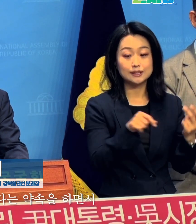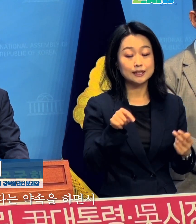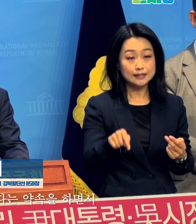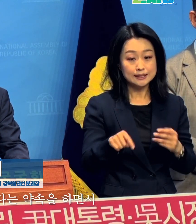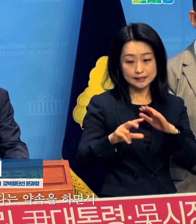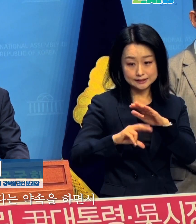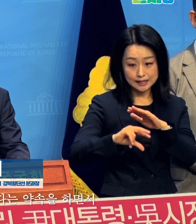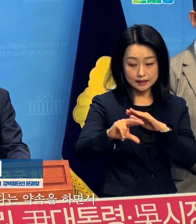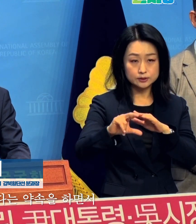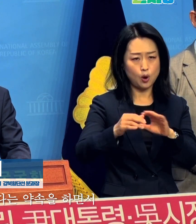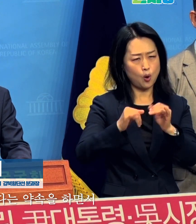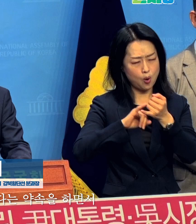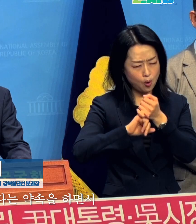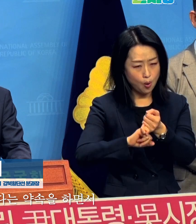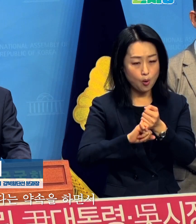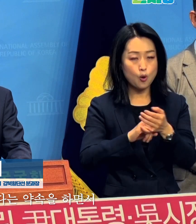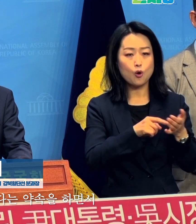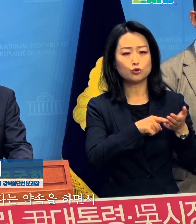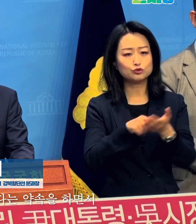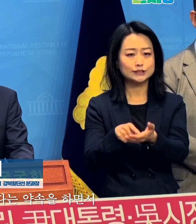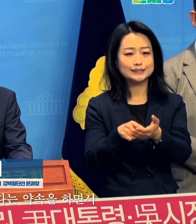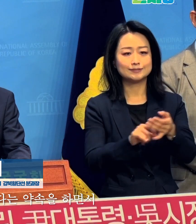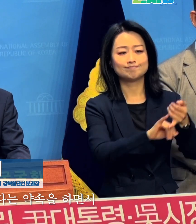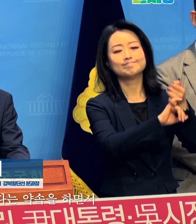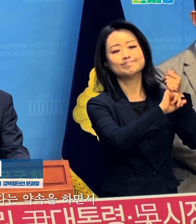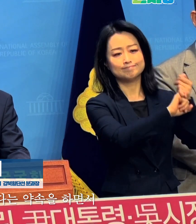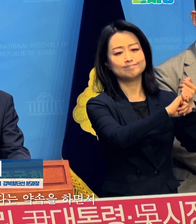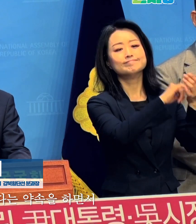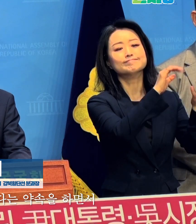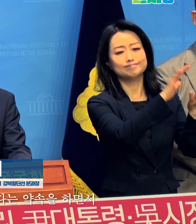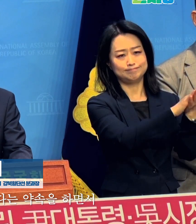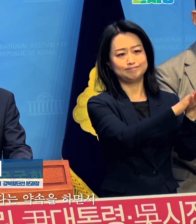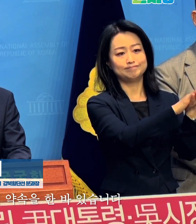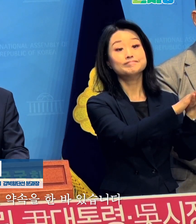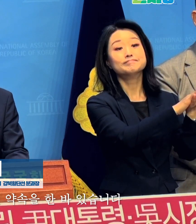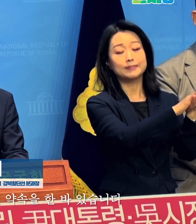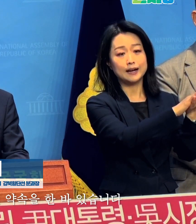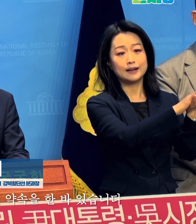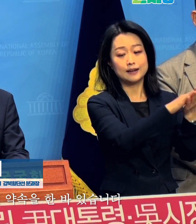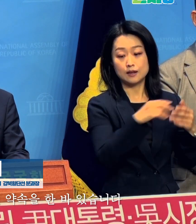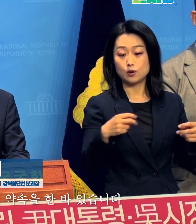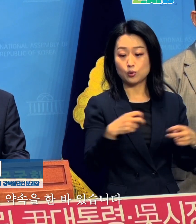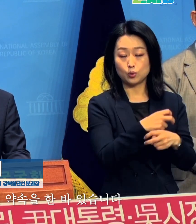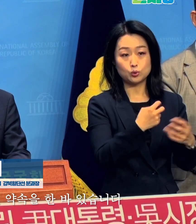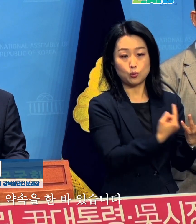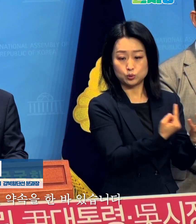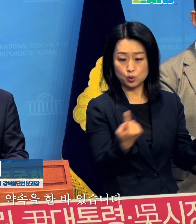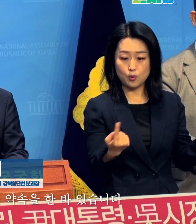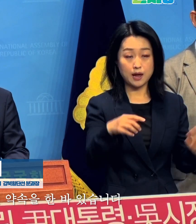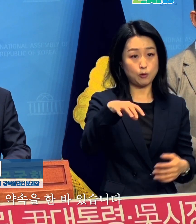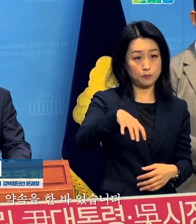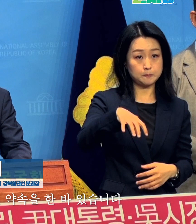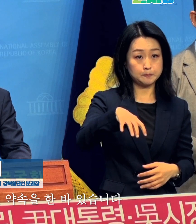강북횡단선을 꼭 추진하겠다는 약속을 하면서 교통수혜지역에 대한